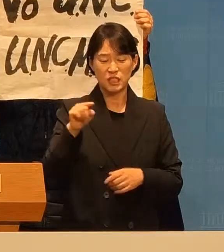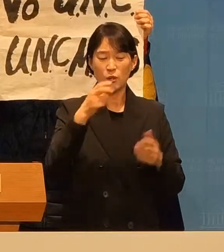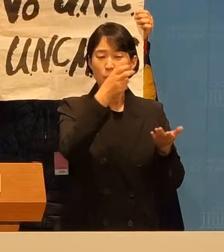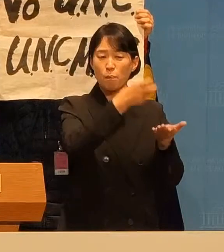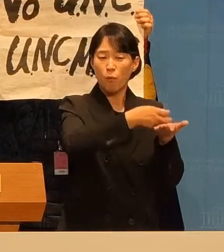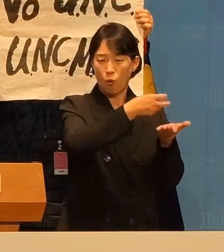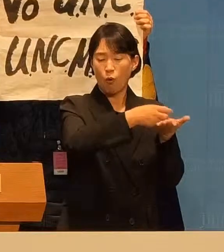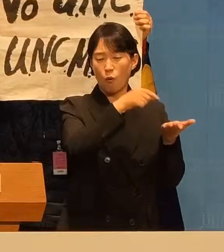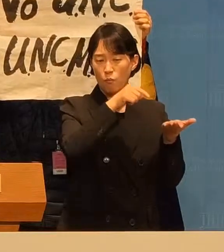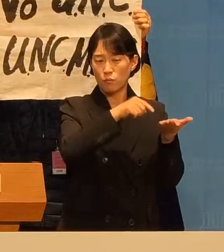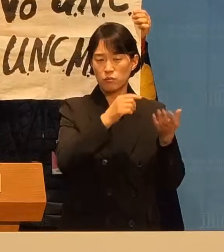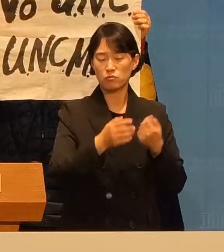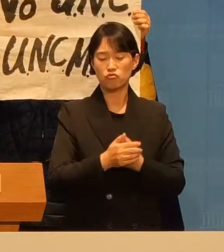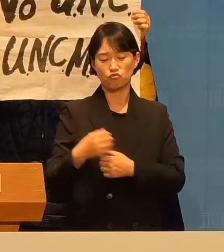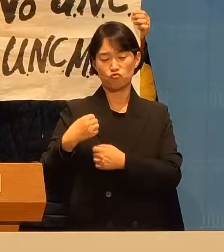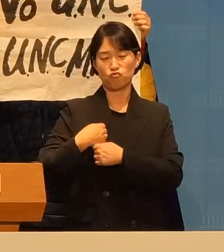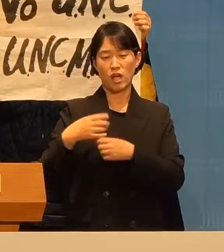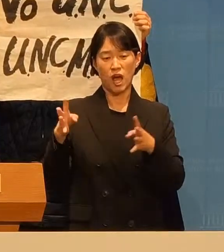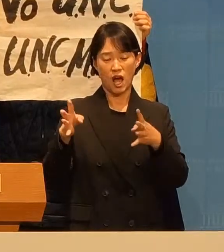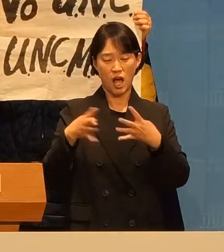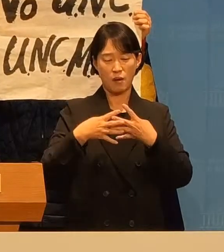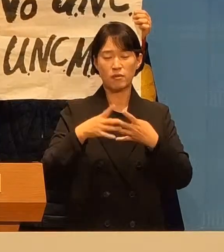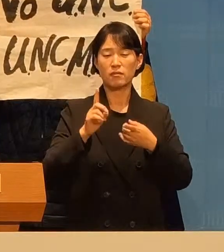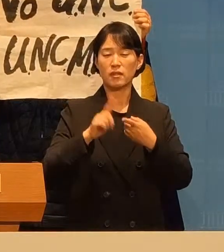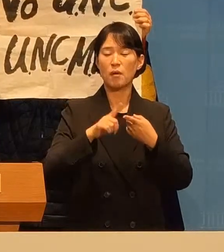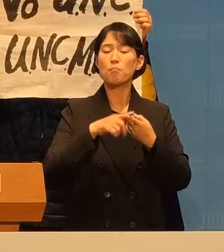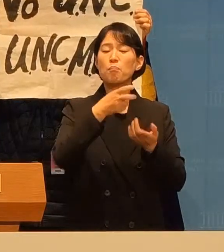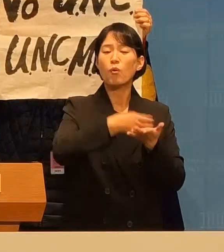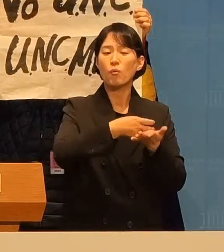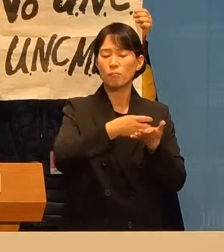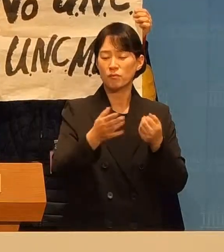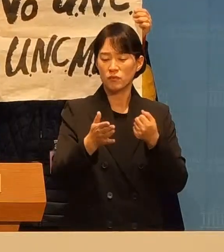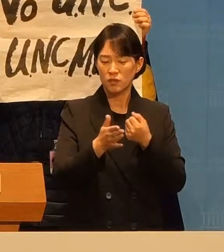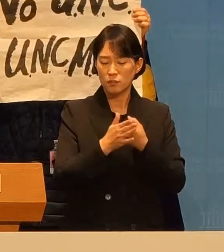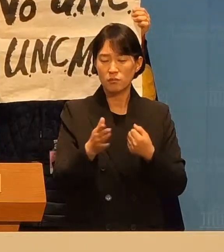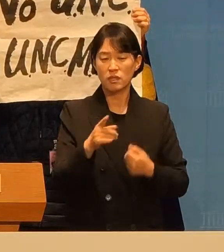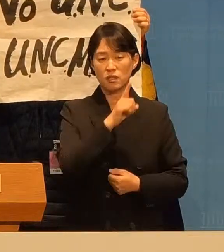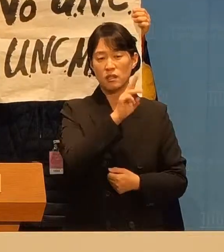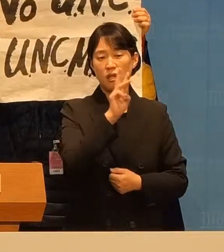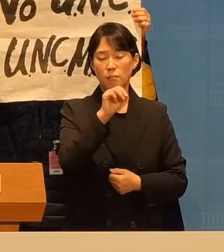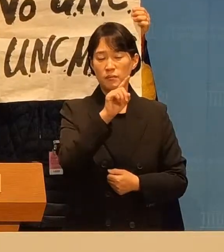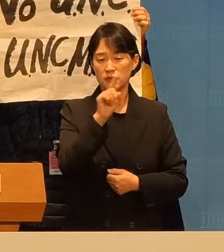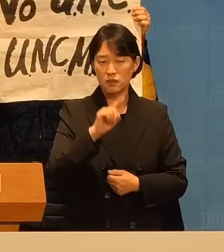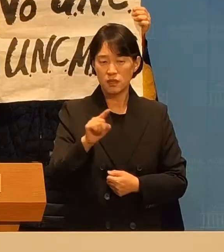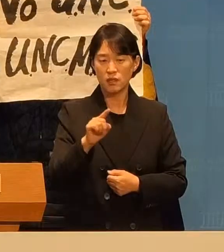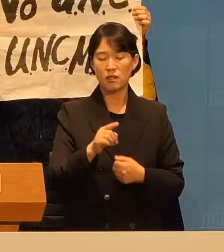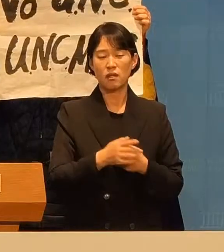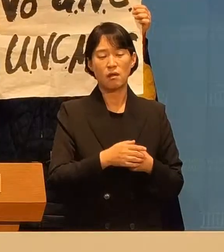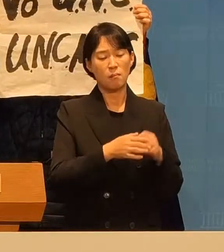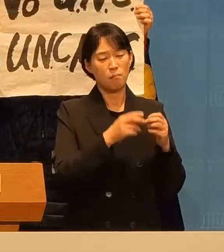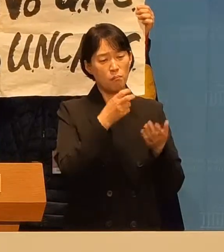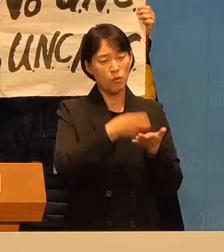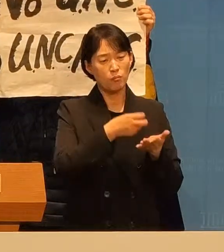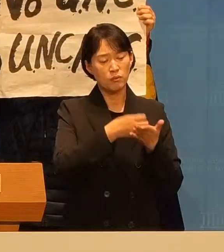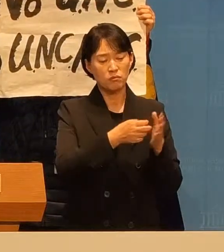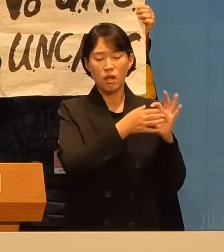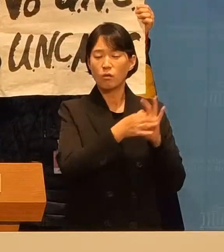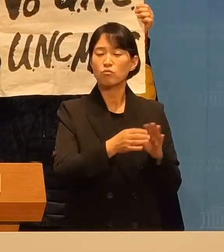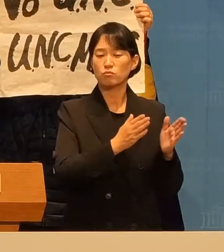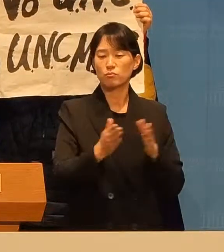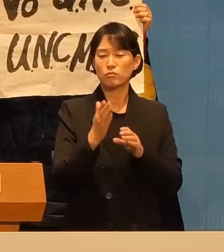9.19 군사합의서를 이행하기 위한 이행 법률입니다. 비무장지대법에 이어서 한강하구법, 그다음에 서해오도법이 계속 준비가 되고